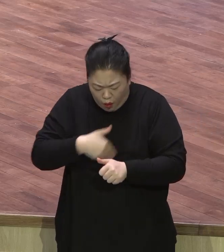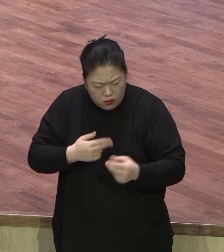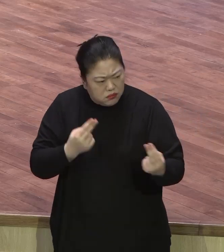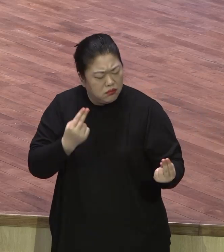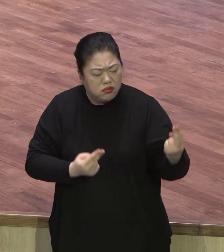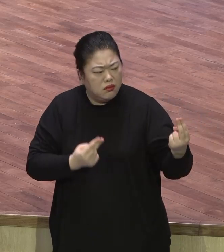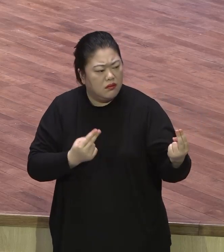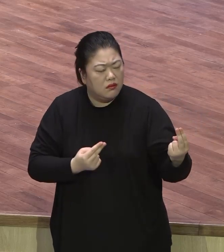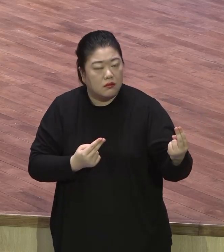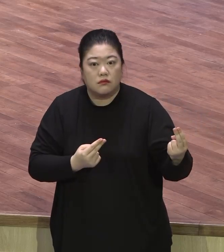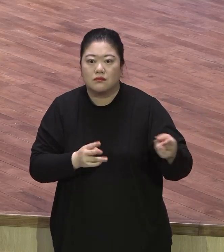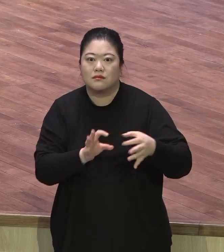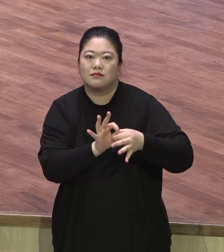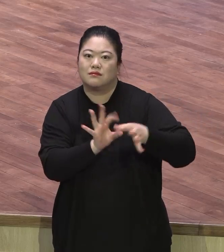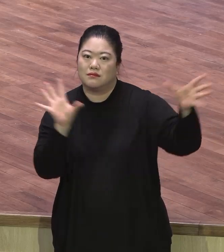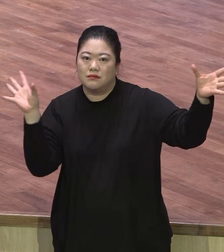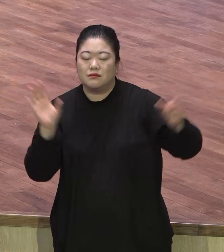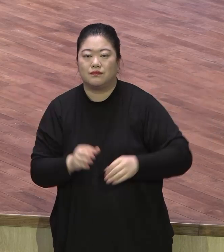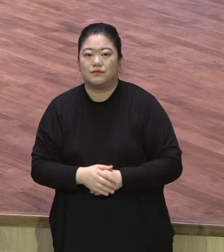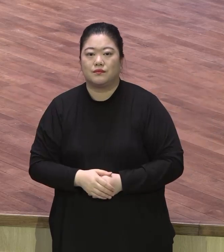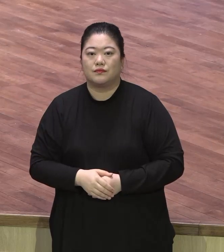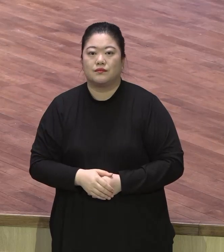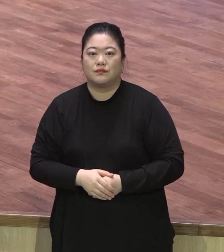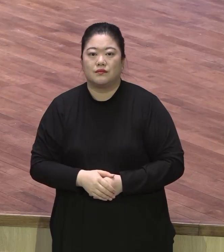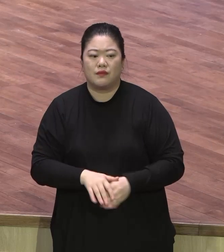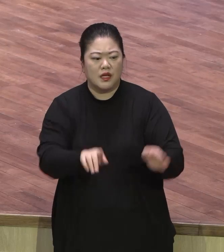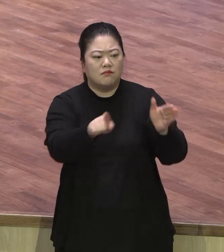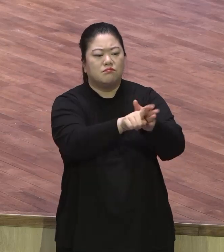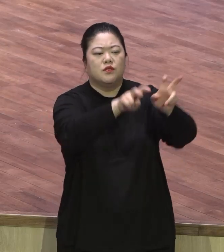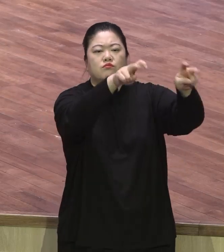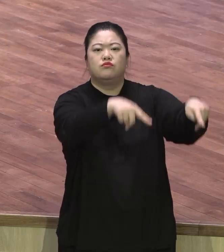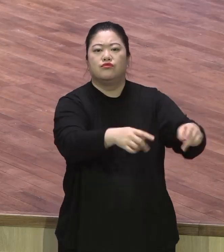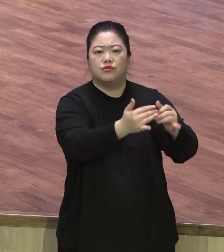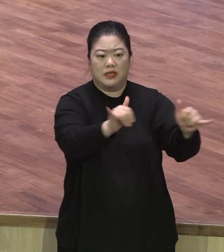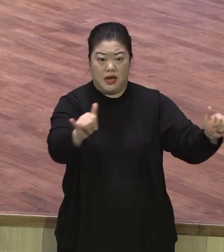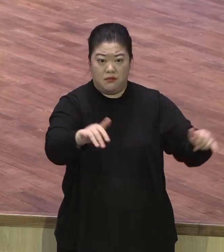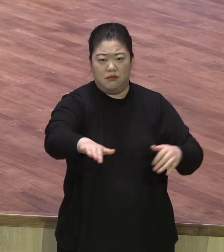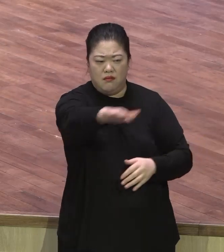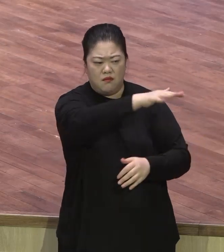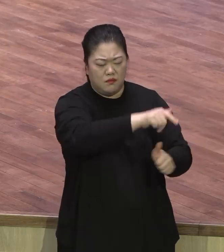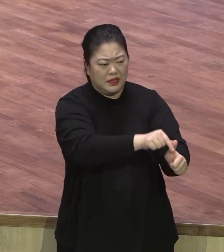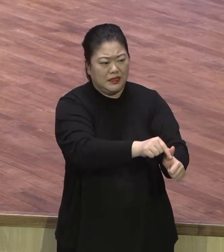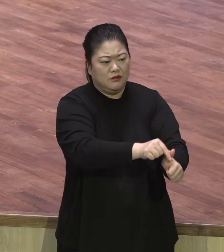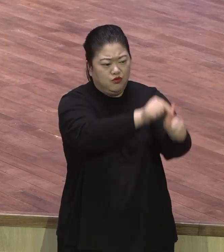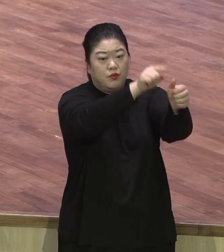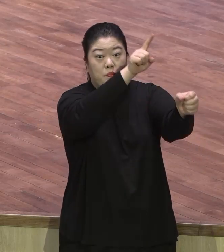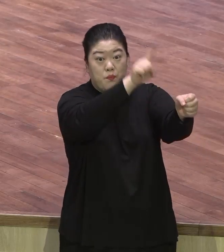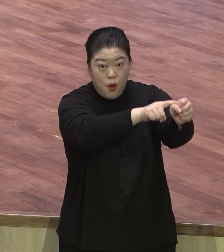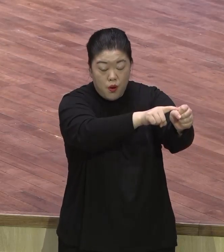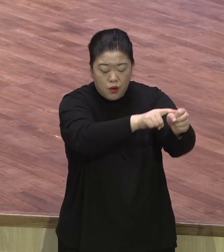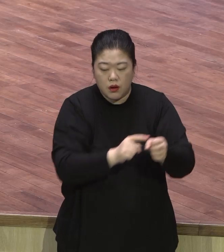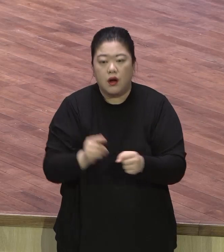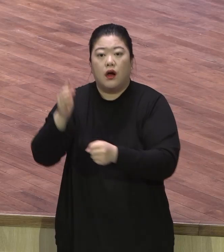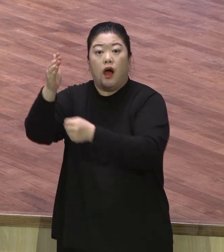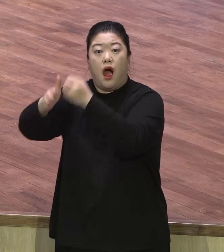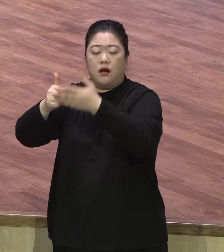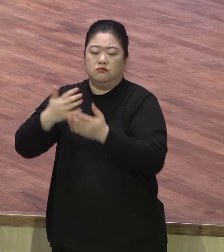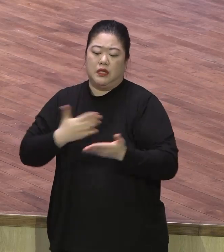영혼들 하나님 안 믿는 영혼들 이들을 살리기 위해서 중보자 역할을 하라는 거예요 지금